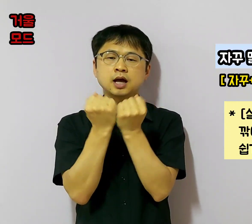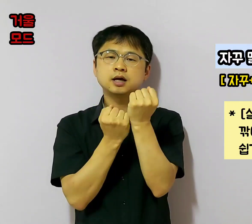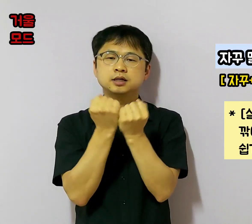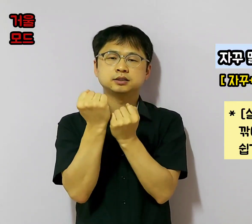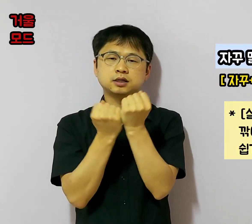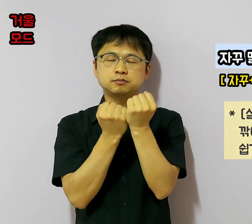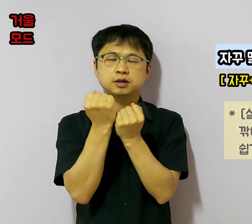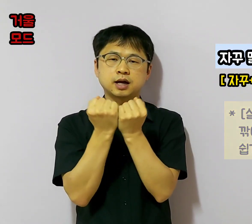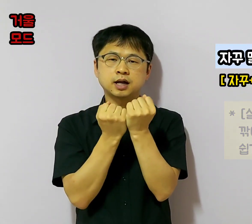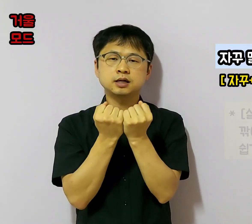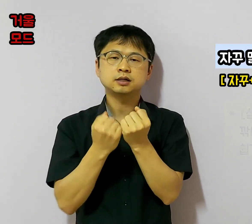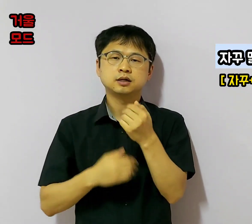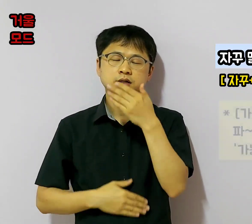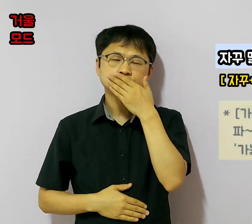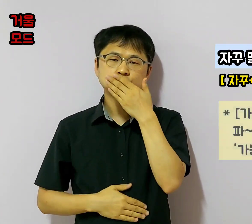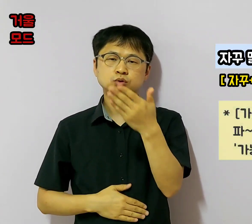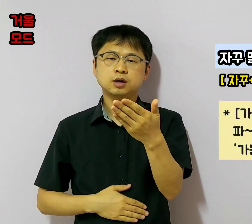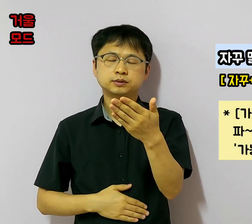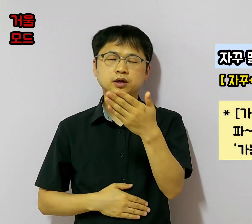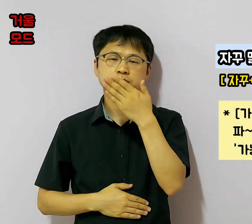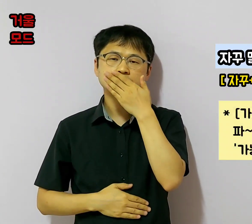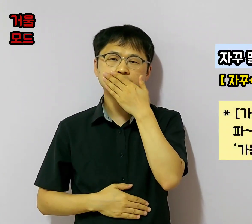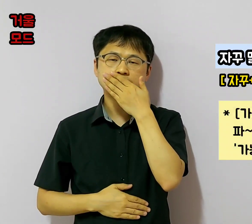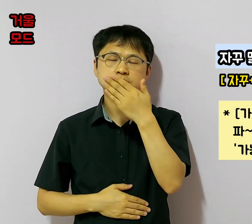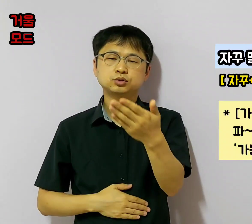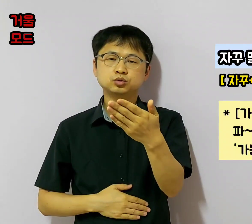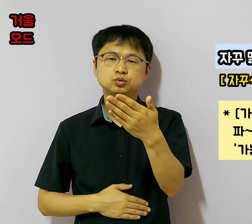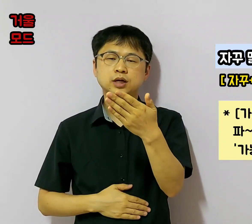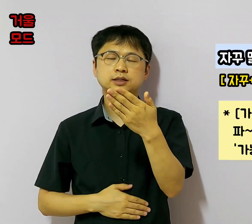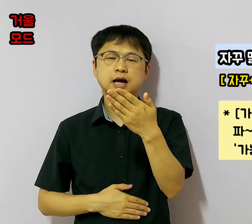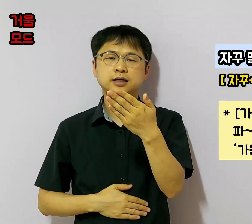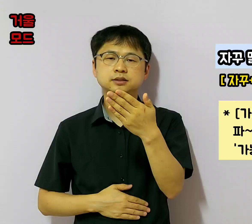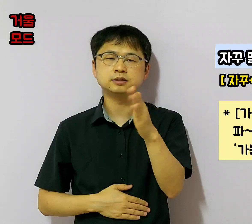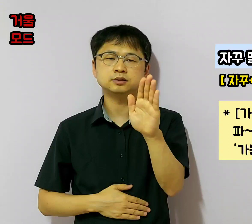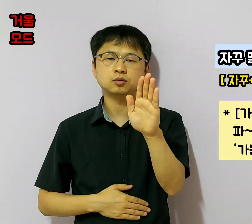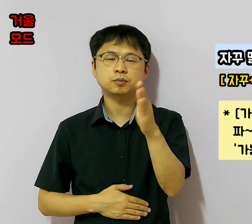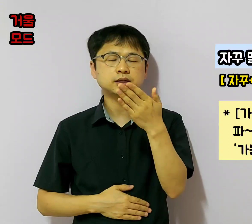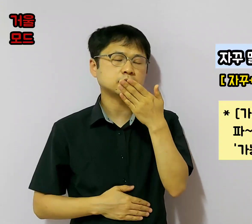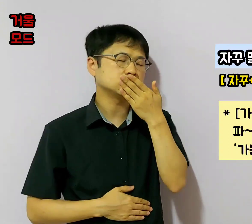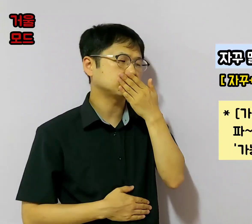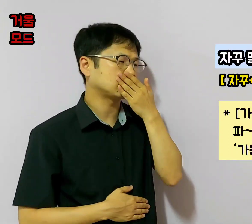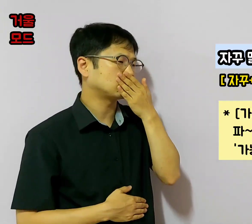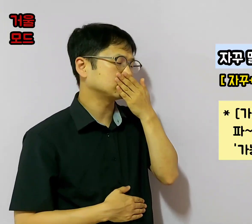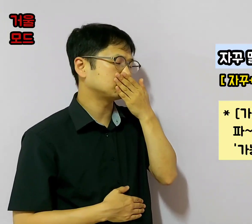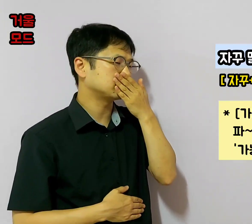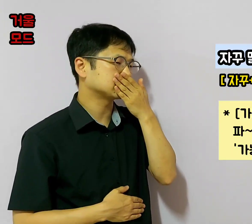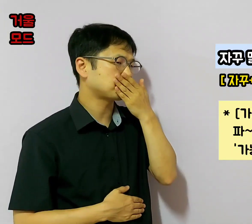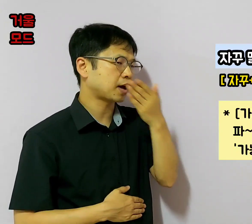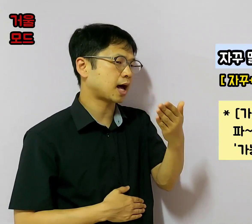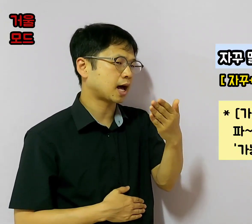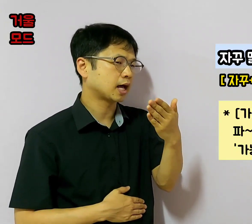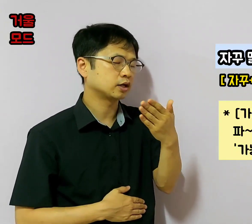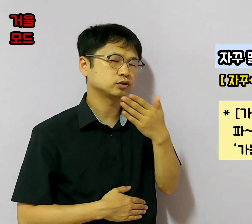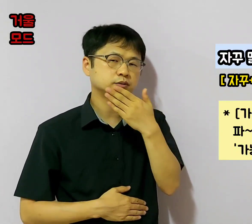수어입니다. 설명할 수가 없어요. 할 수라는 가능은 손바닥을 입에 대고 내밀면서 파